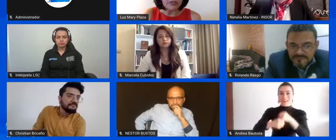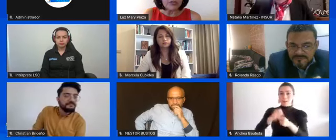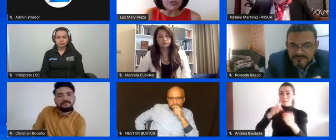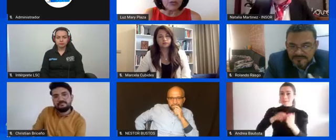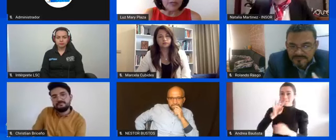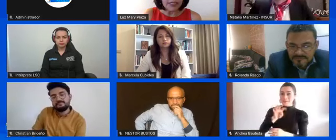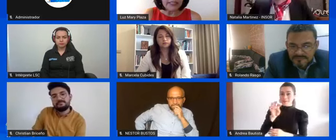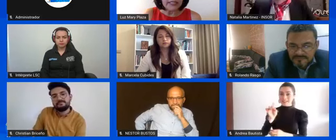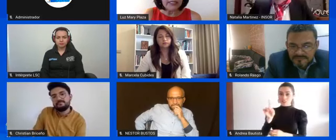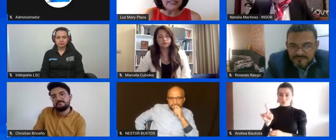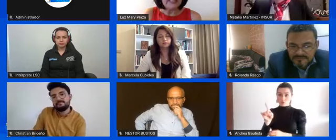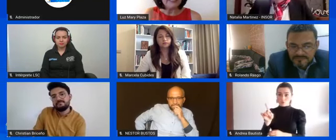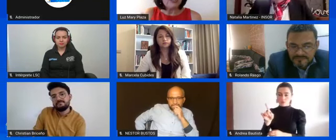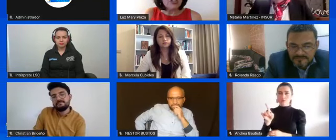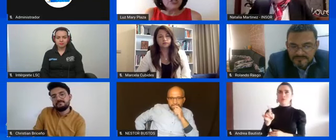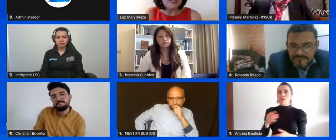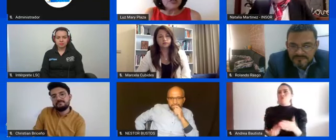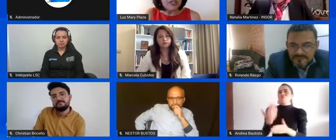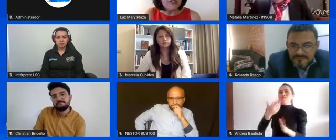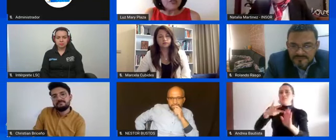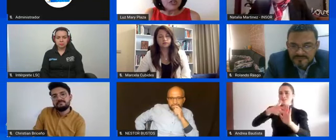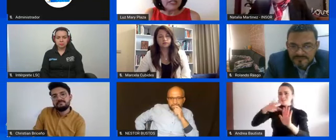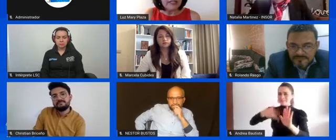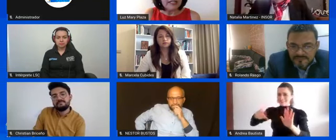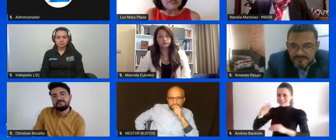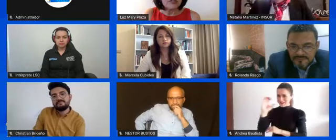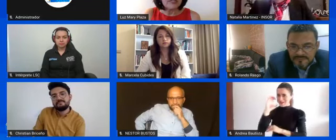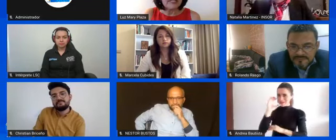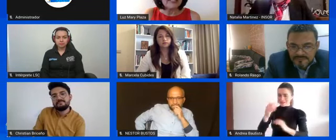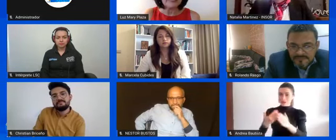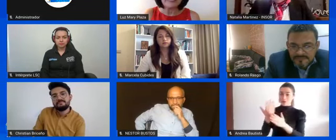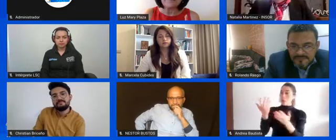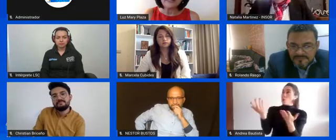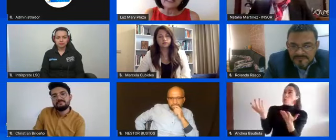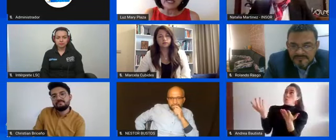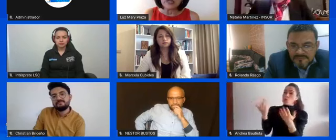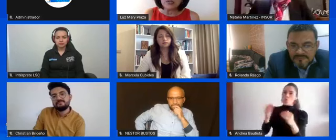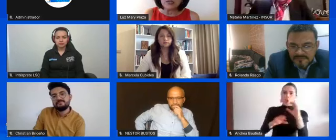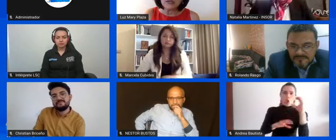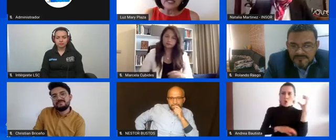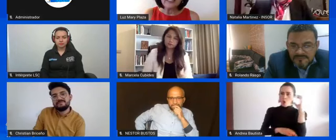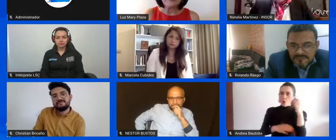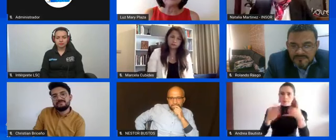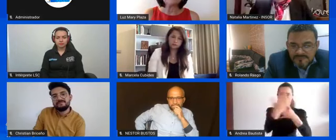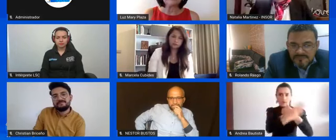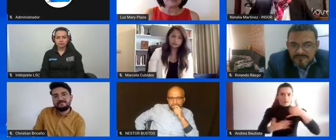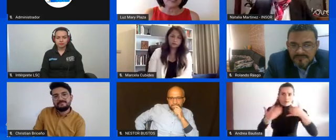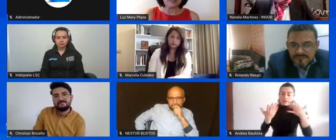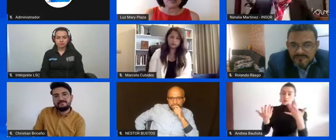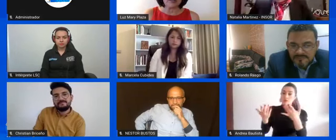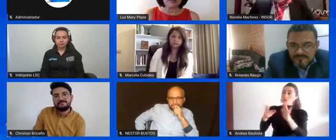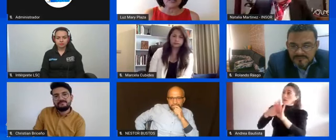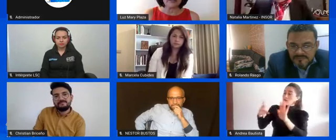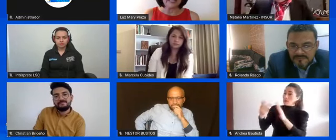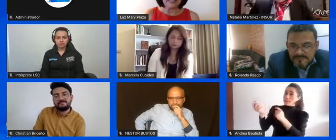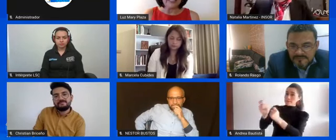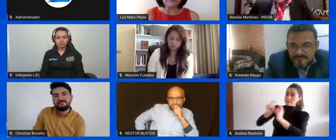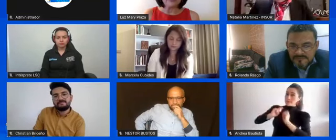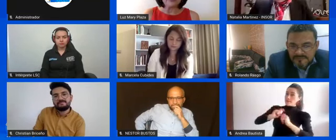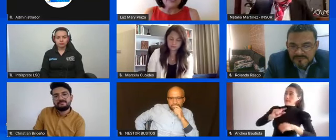con la constitución política. Entonces nos dieron unas funciones al INSOR de ser investigador y de ser asesor,